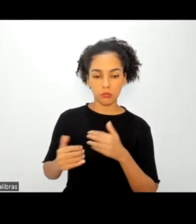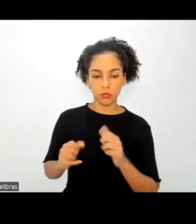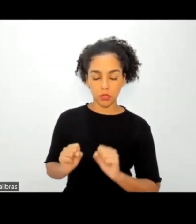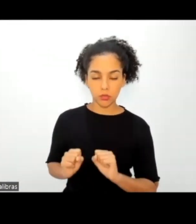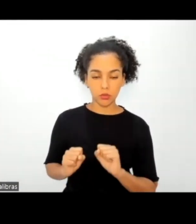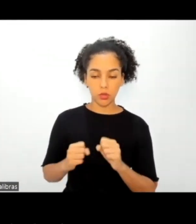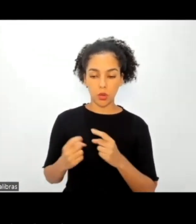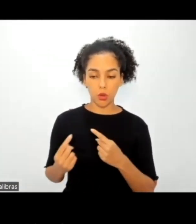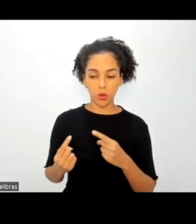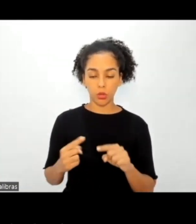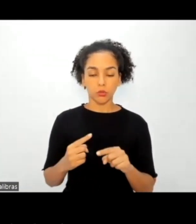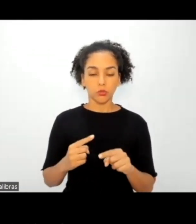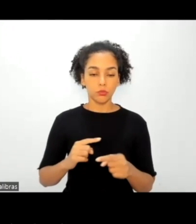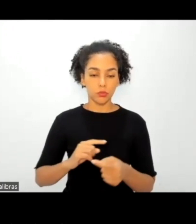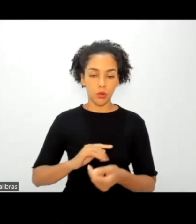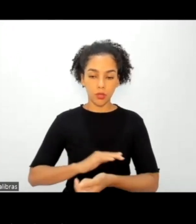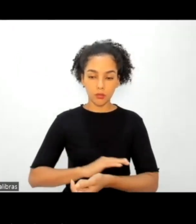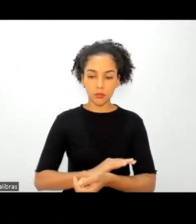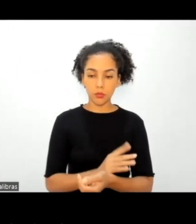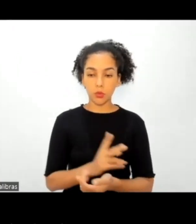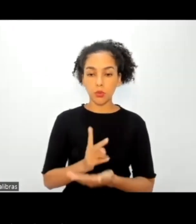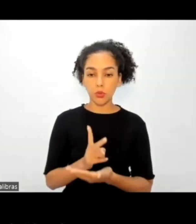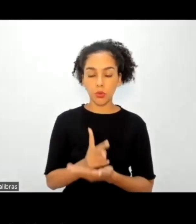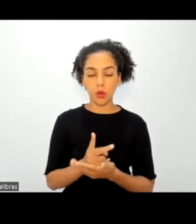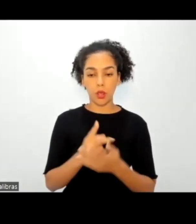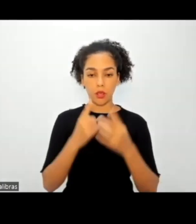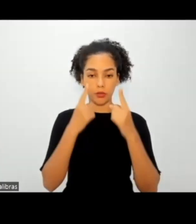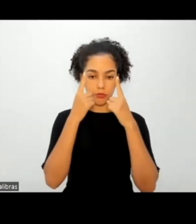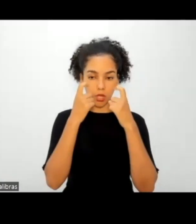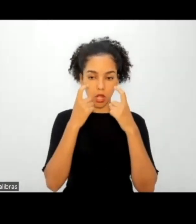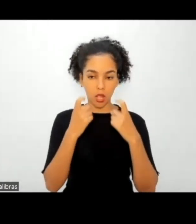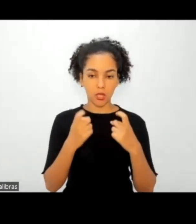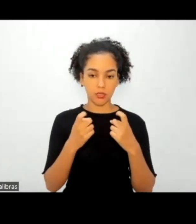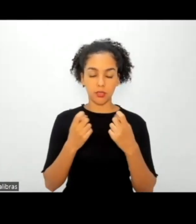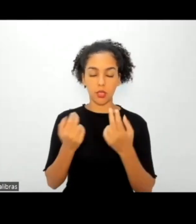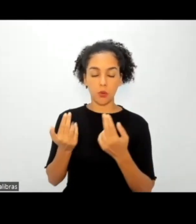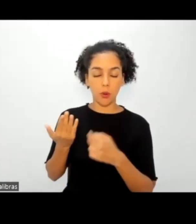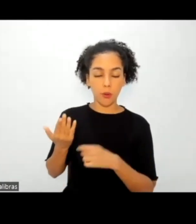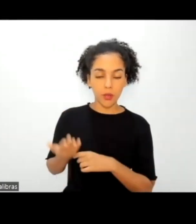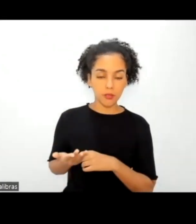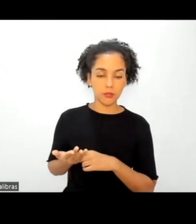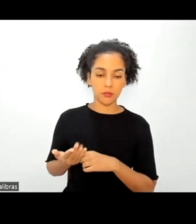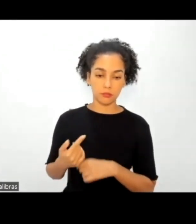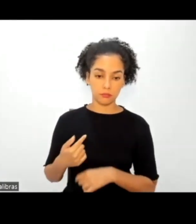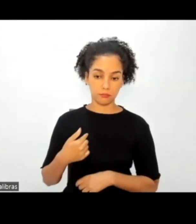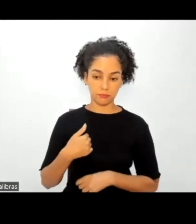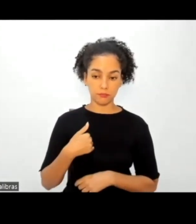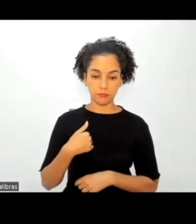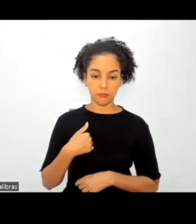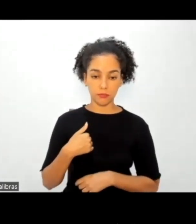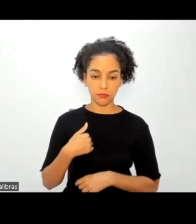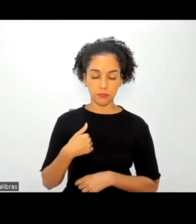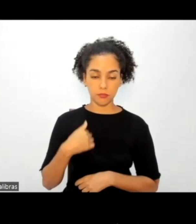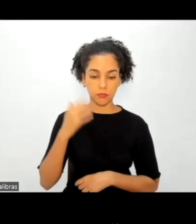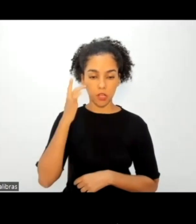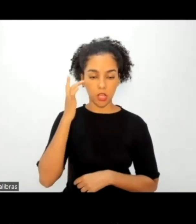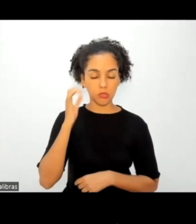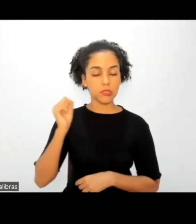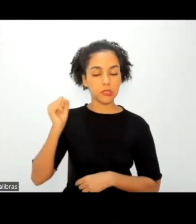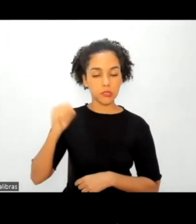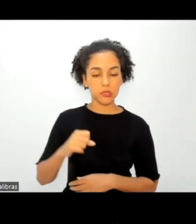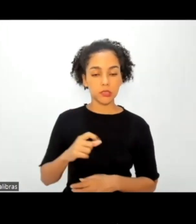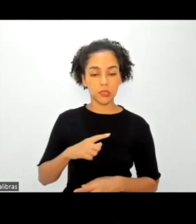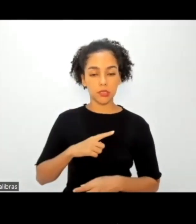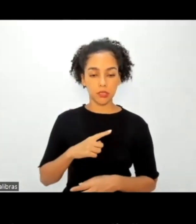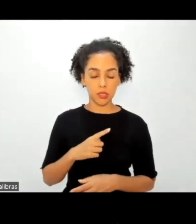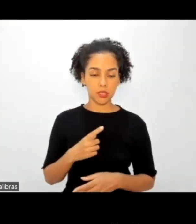racismo e continuar reproduzindo violências, né, como essa, para mim aí sim que reside a